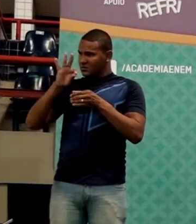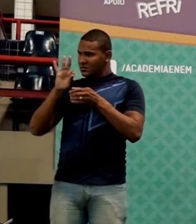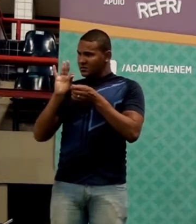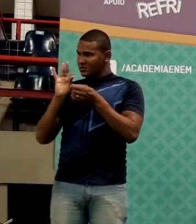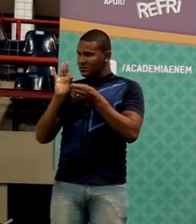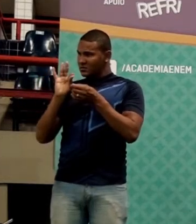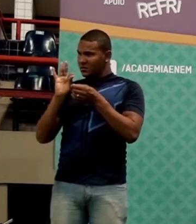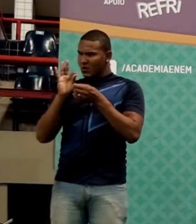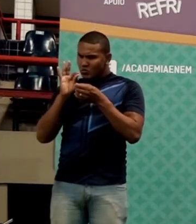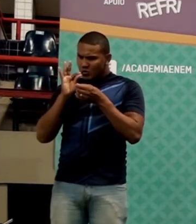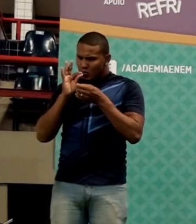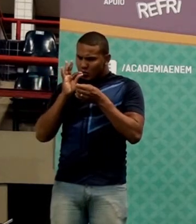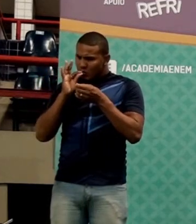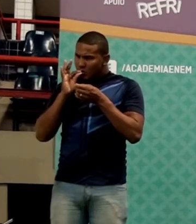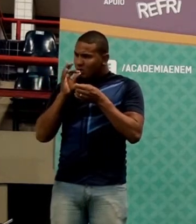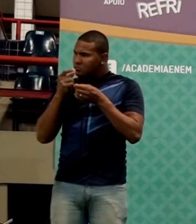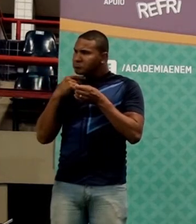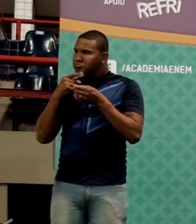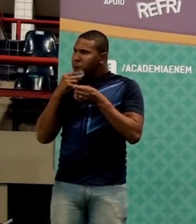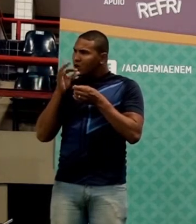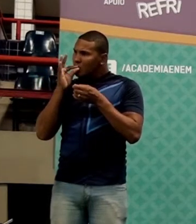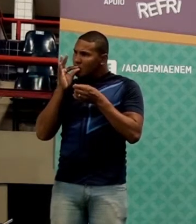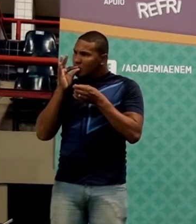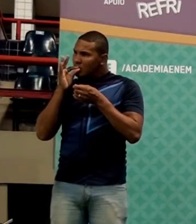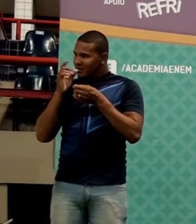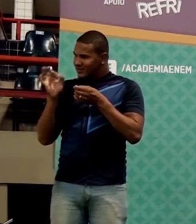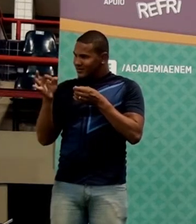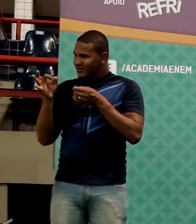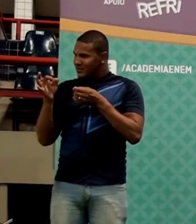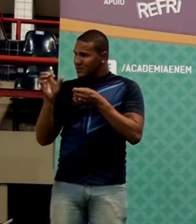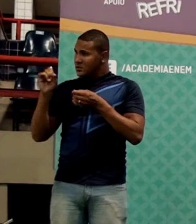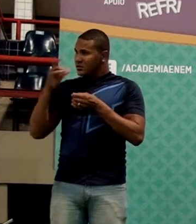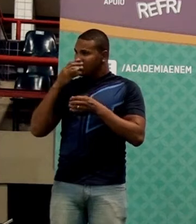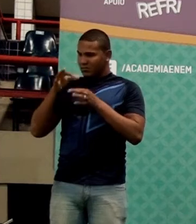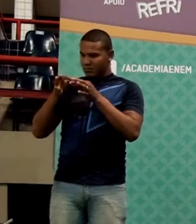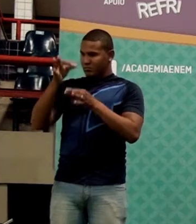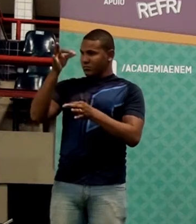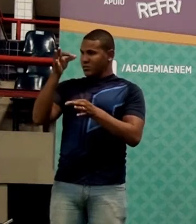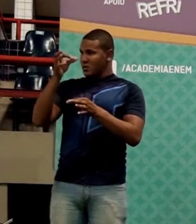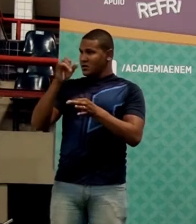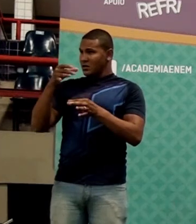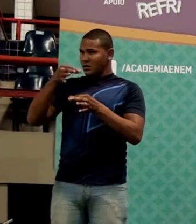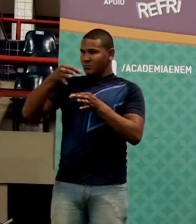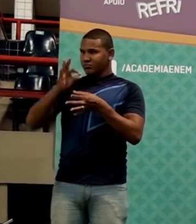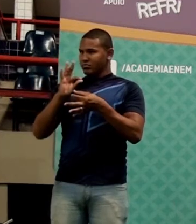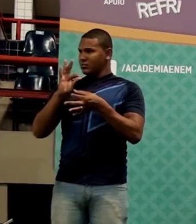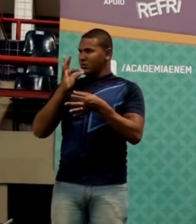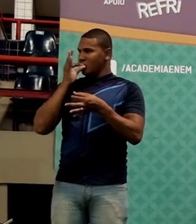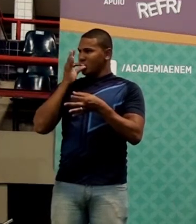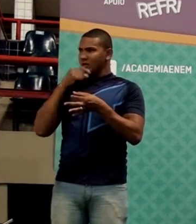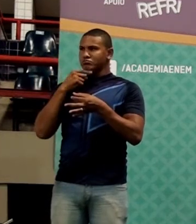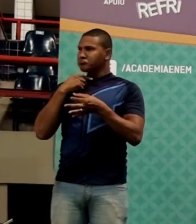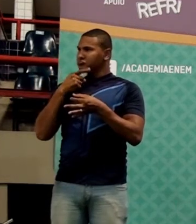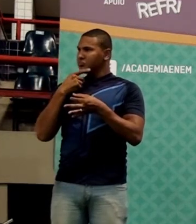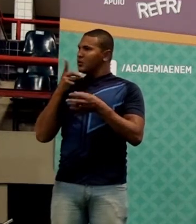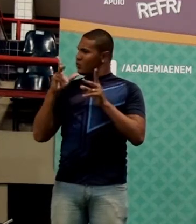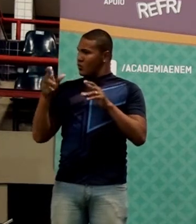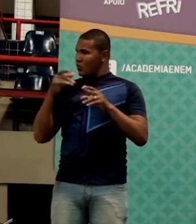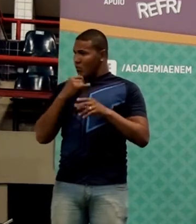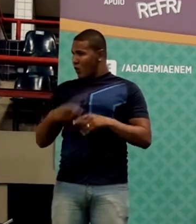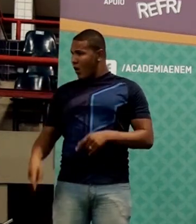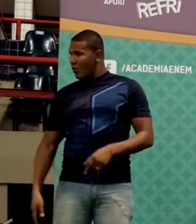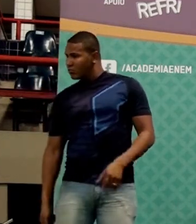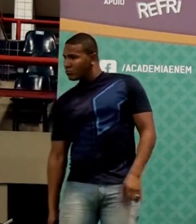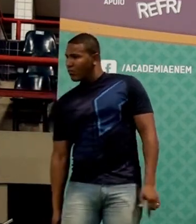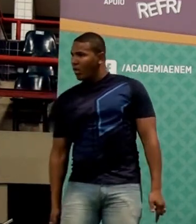você, igual a mangueira, quando a gente está aguando as plantas, que ela dá um nó, a água não passa. Aí o sangue não passa. Aí sua perna